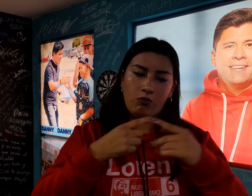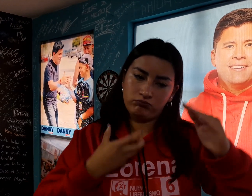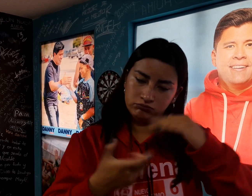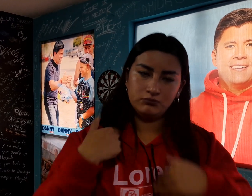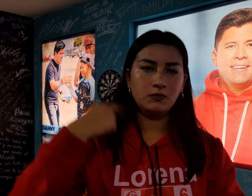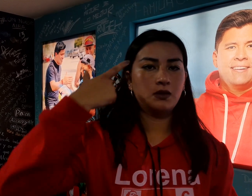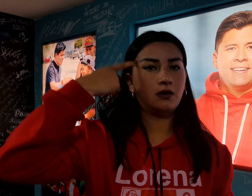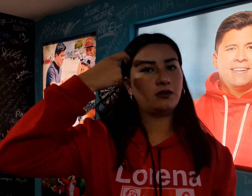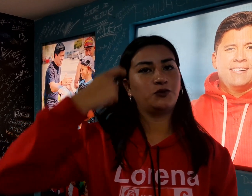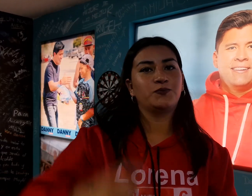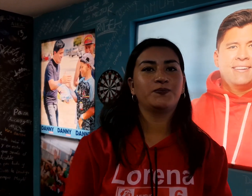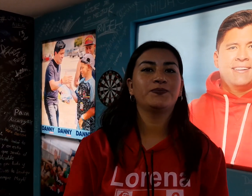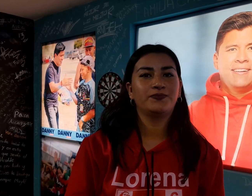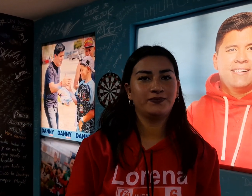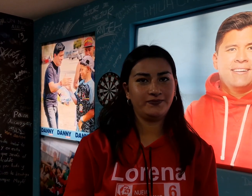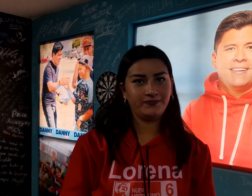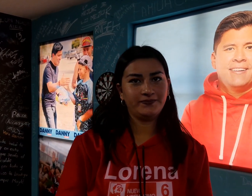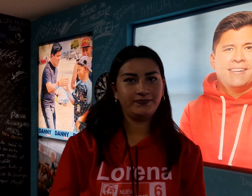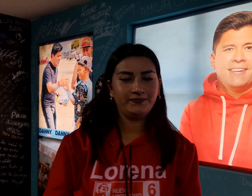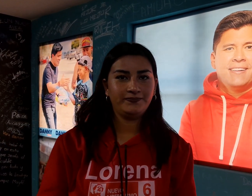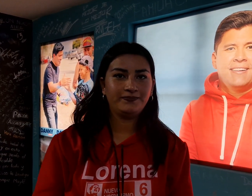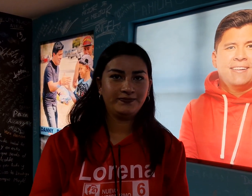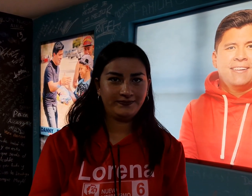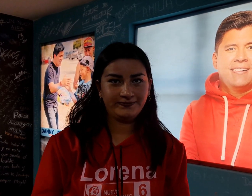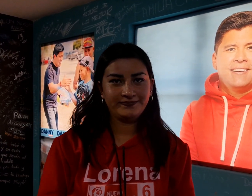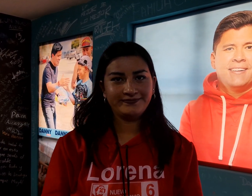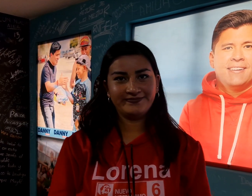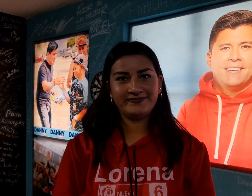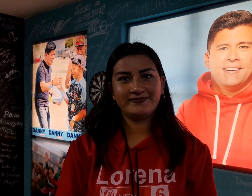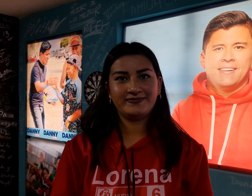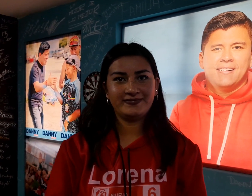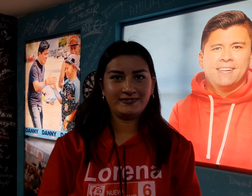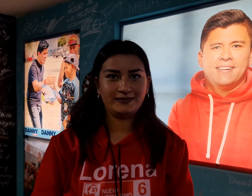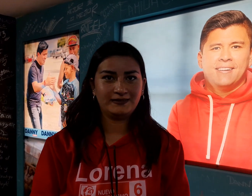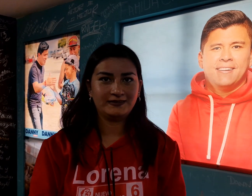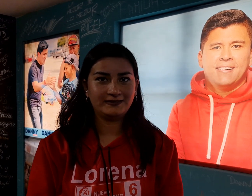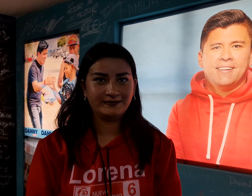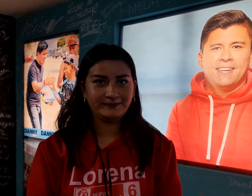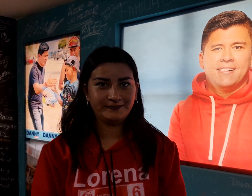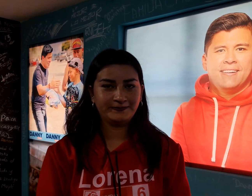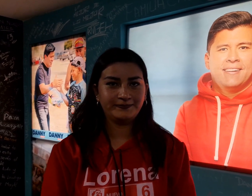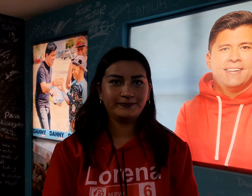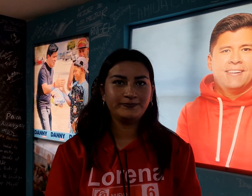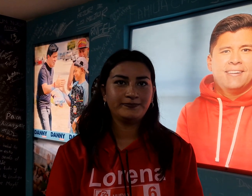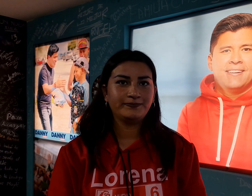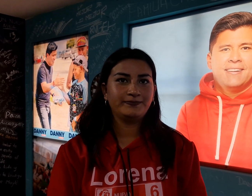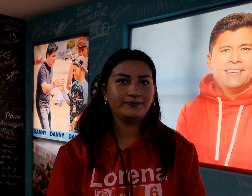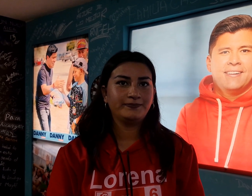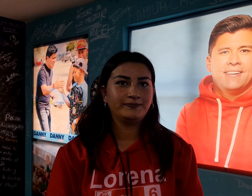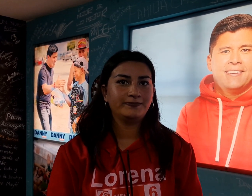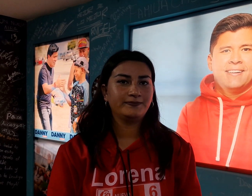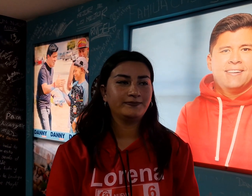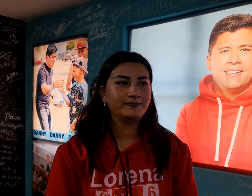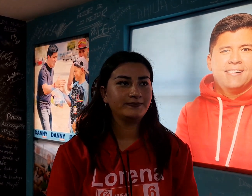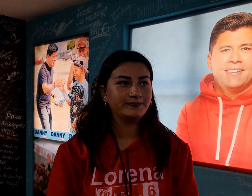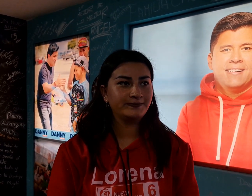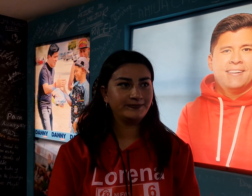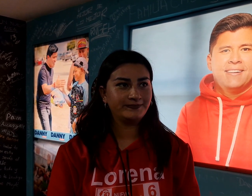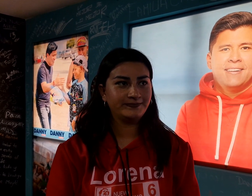las barreras que hemos tenido. Por eso sabemos que mi eslogan es Juntos Rompemos Barreras. Aparte de ser, como hablamos